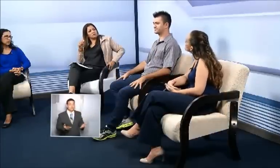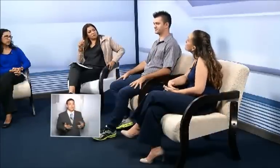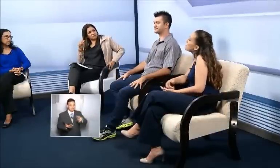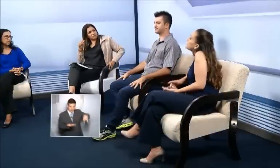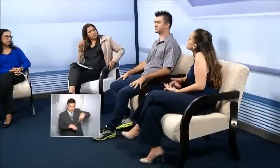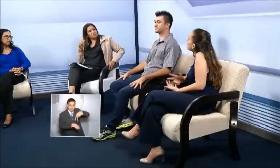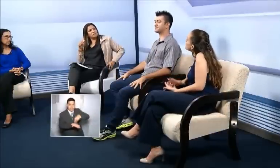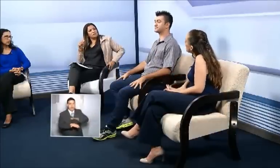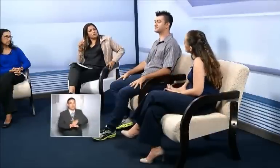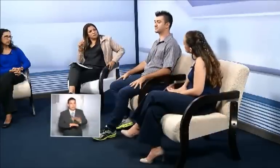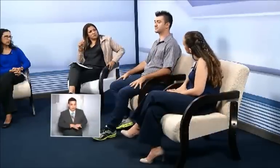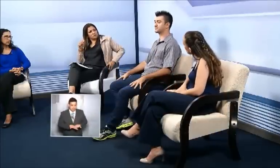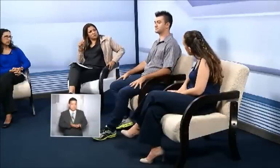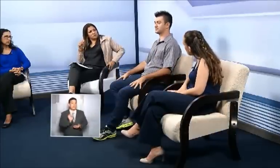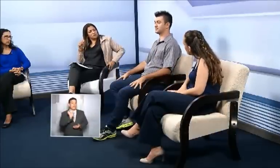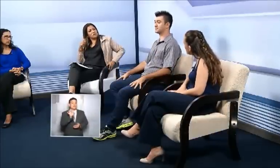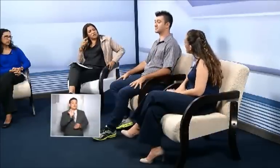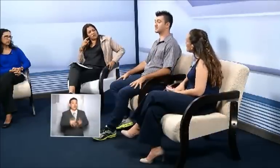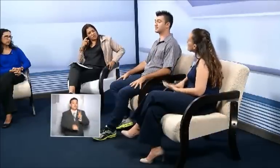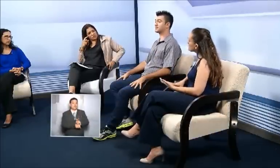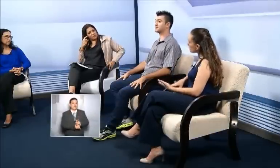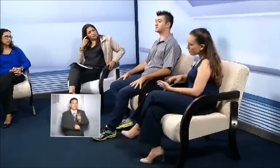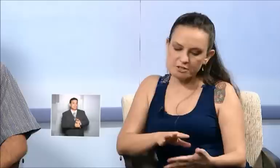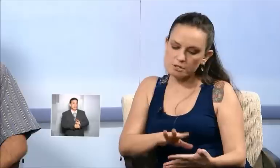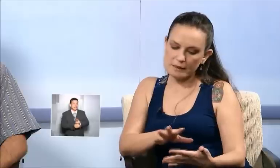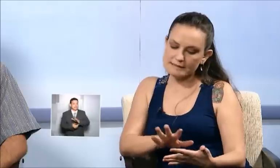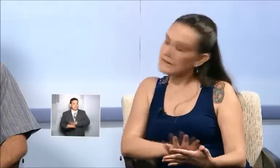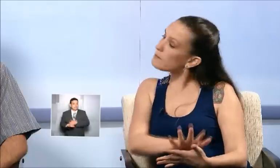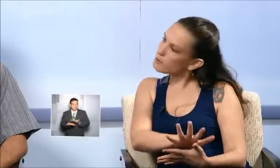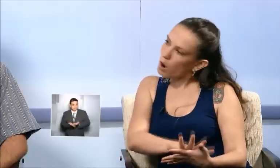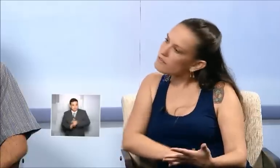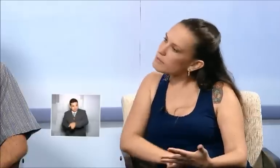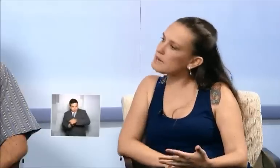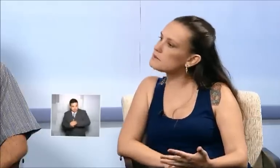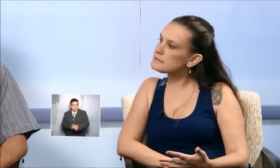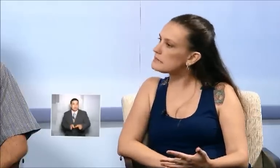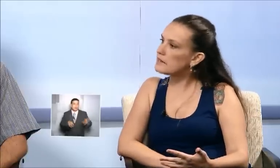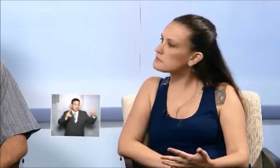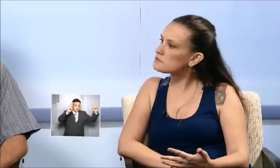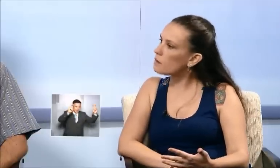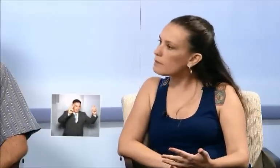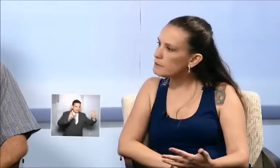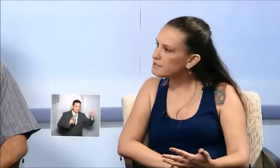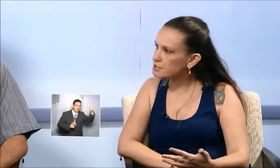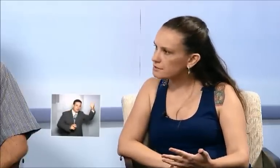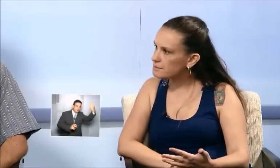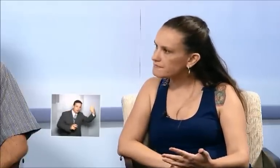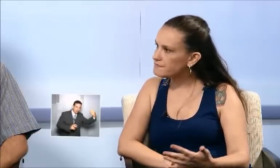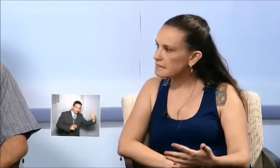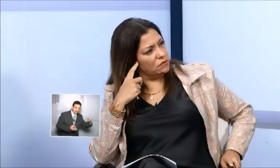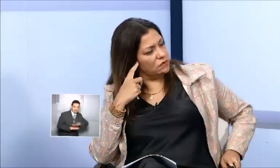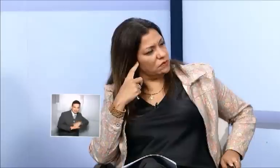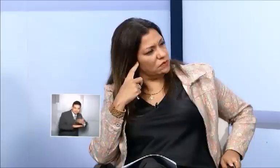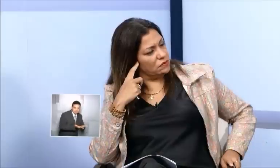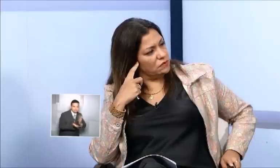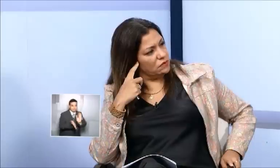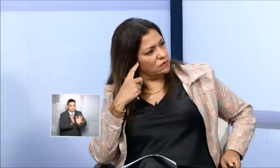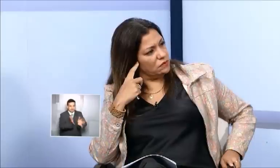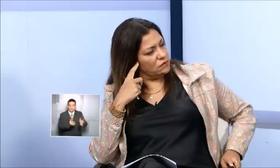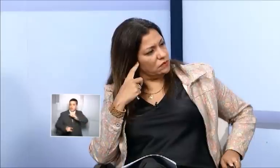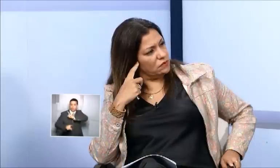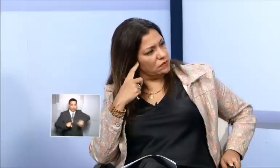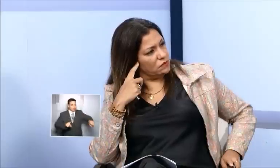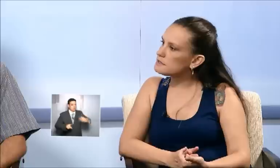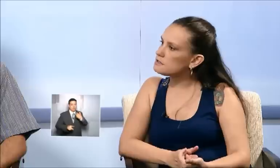orientações de quem vai fiscalizar a execução da prova. Entendi. Mas o intérprete passar a prova para a língua de sinais, isso não é permitido, né? Então essa é